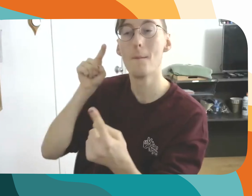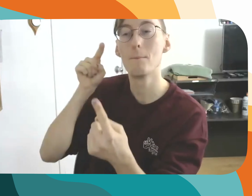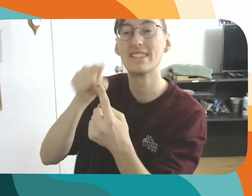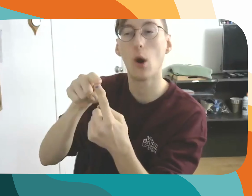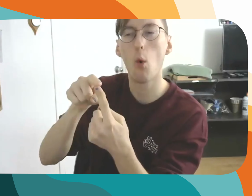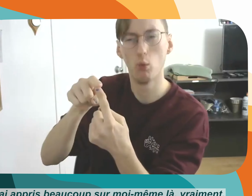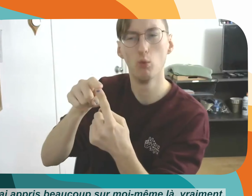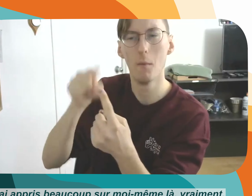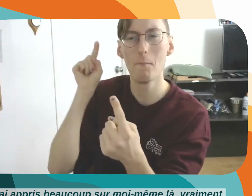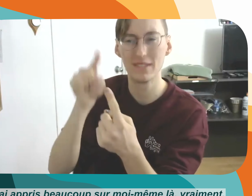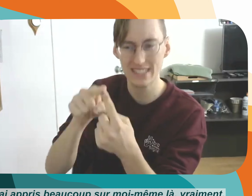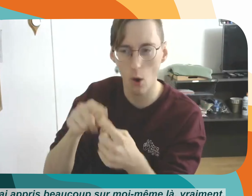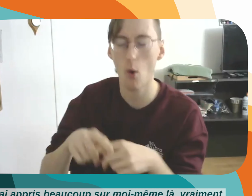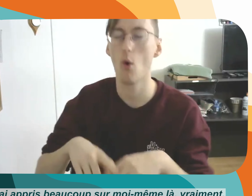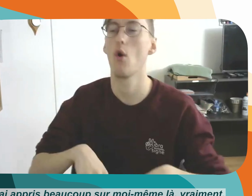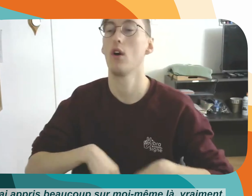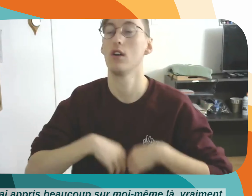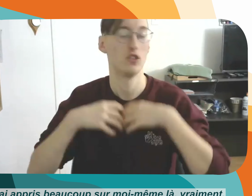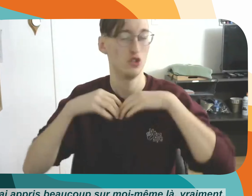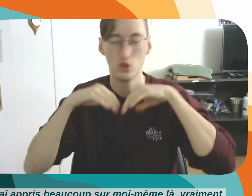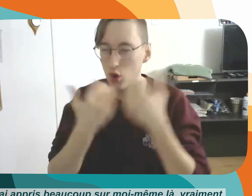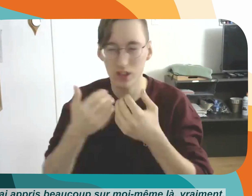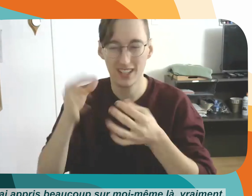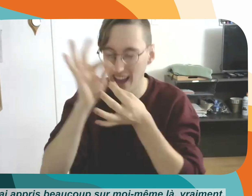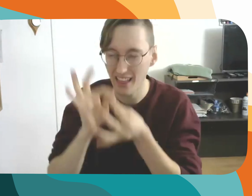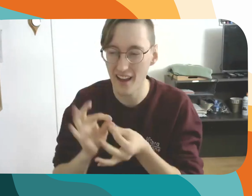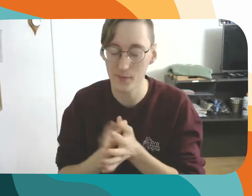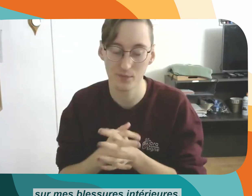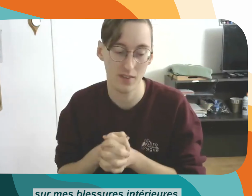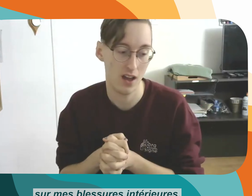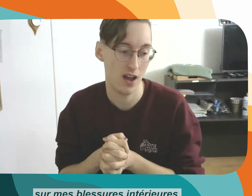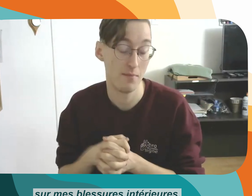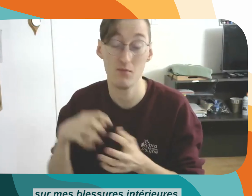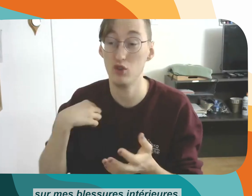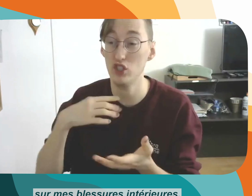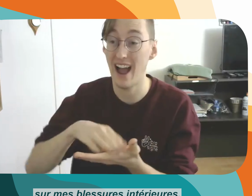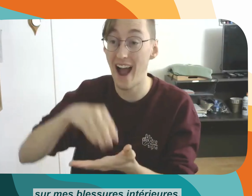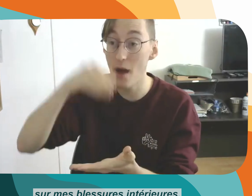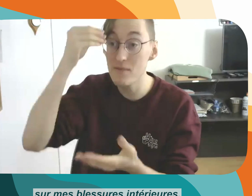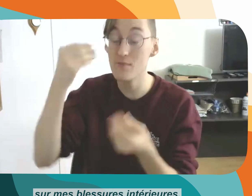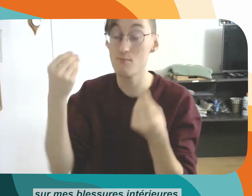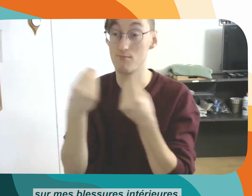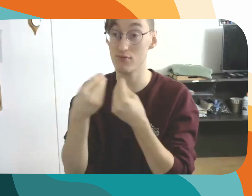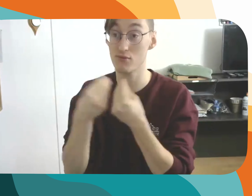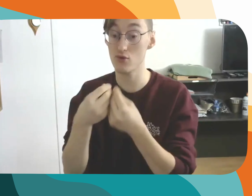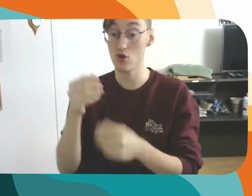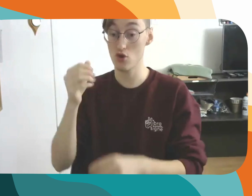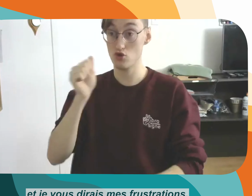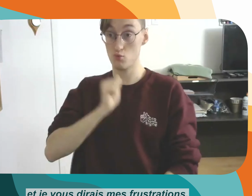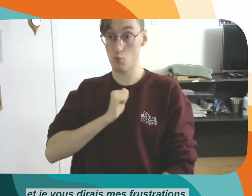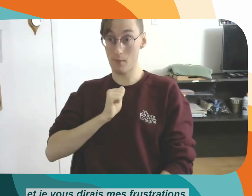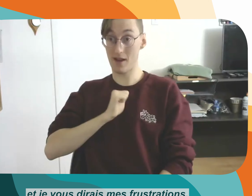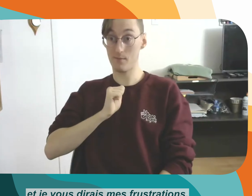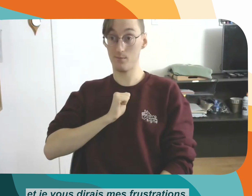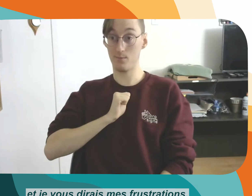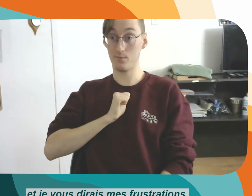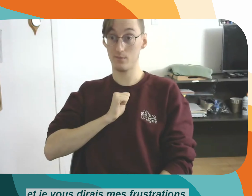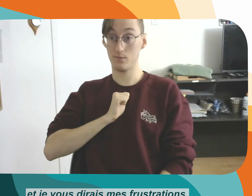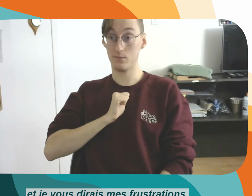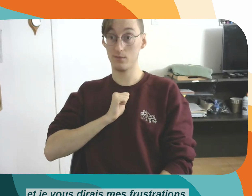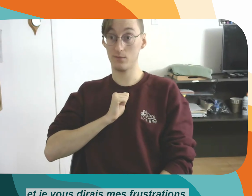J'ai appris beaucoup sur moi-même, vraiment, sur mes blesseurs intérieurs et,